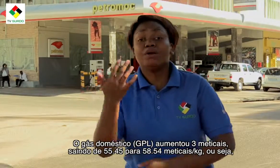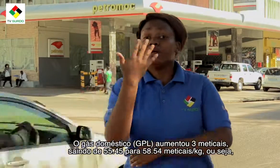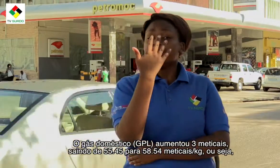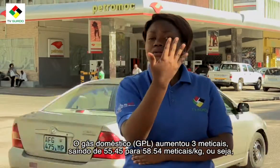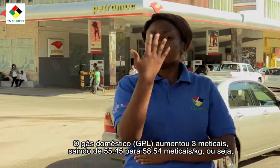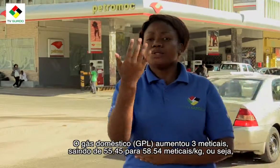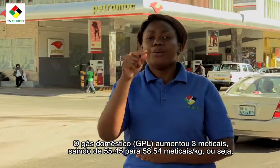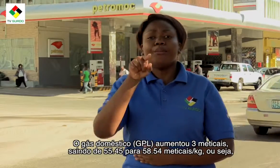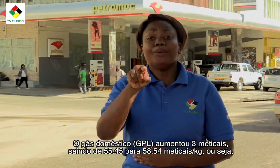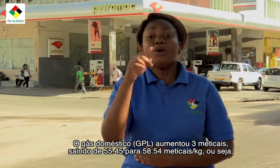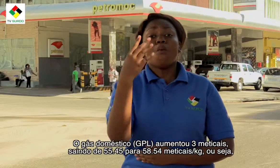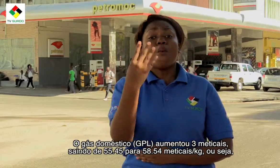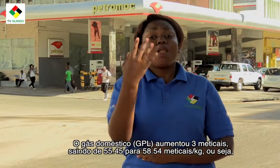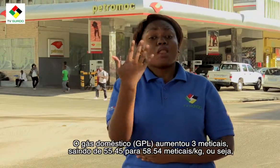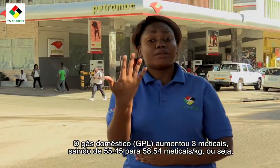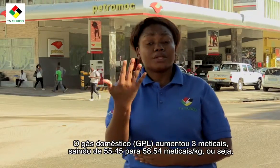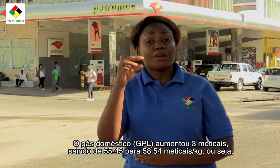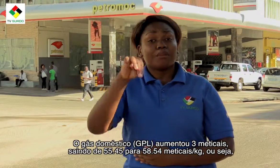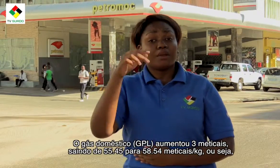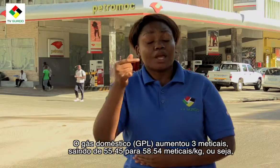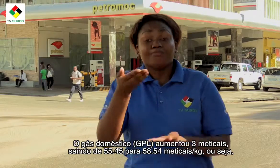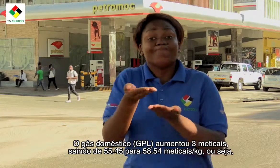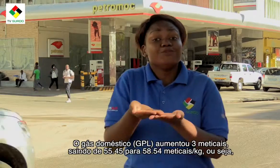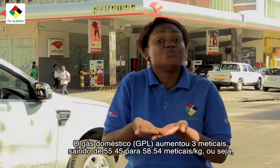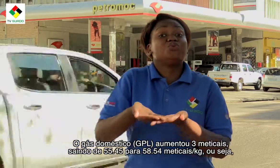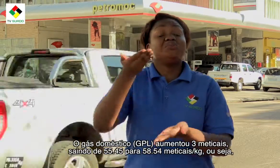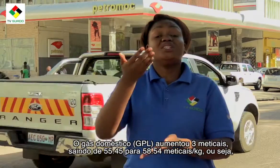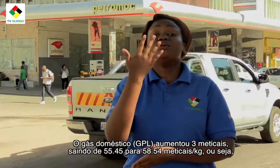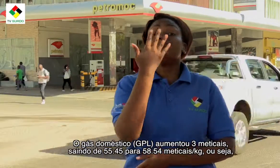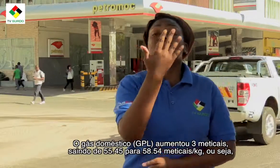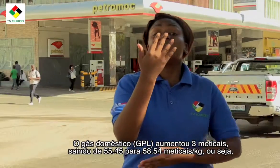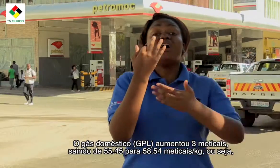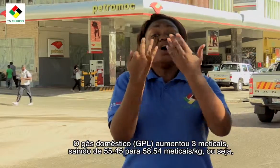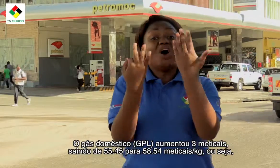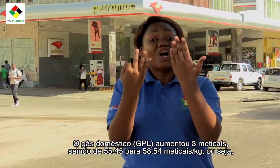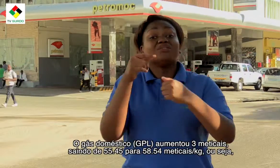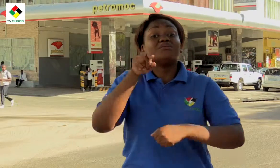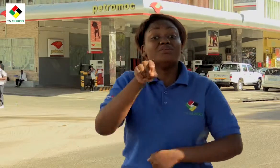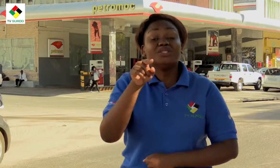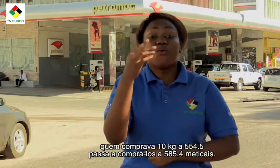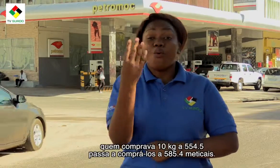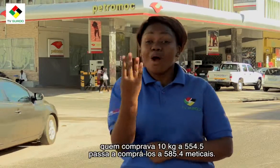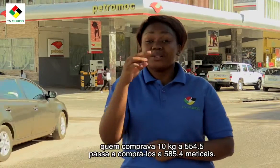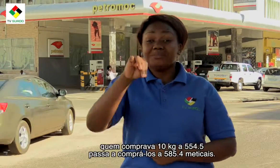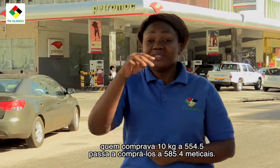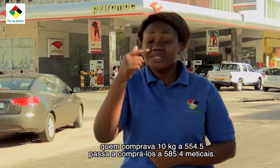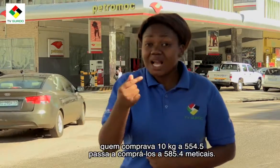meticais, saindo dos 55,45 para 58,54,